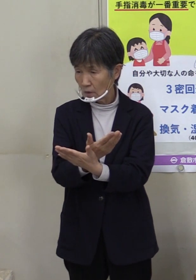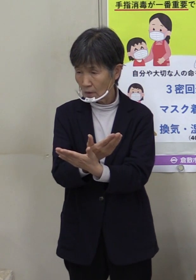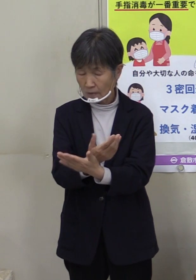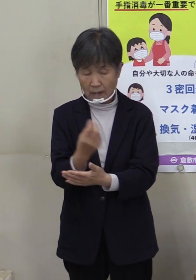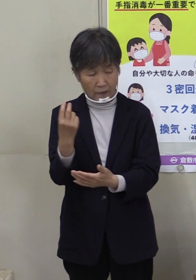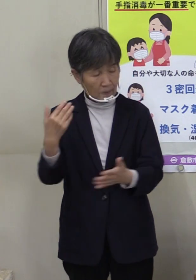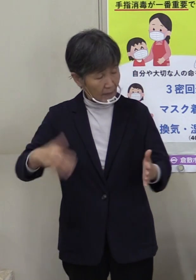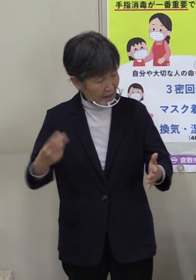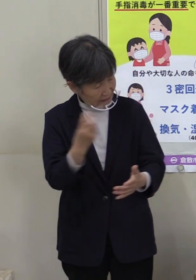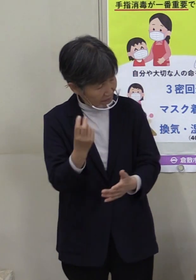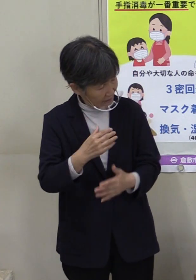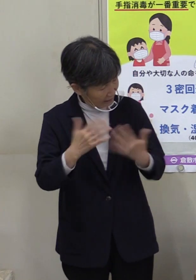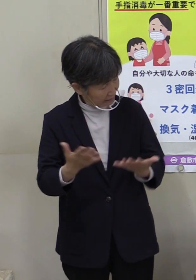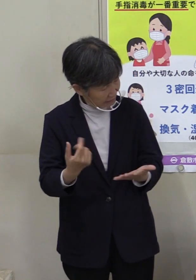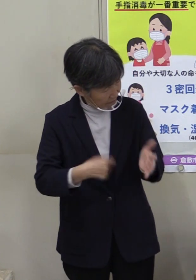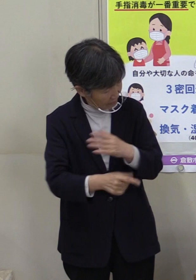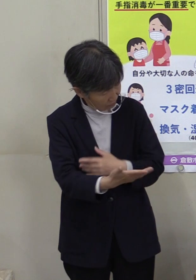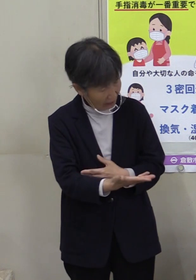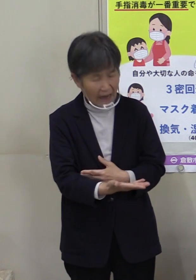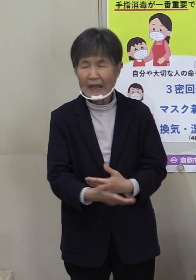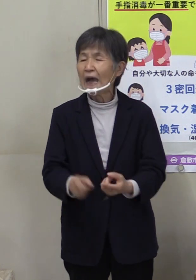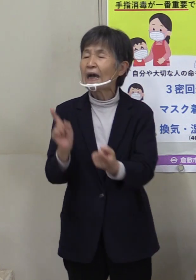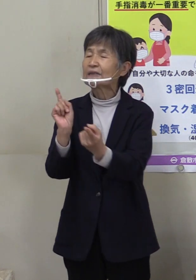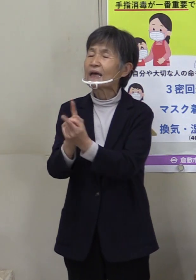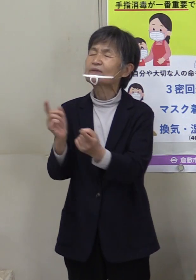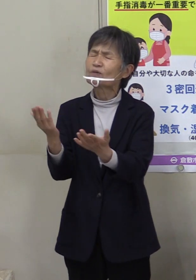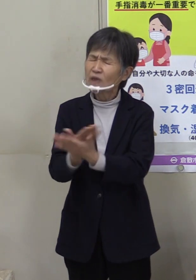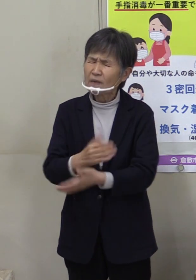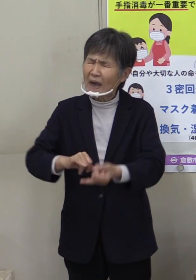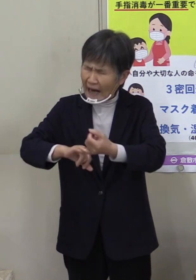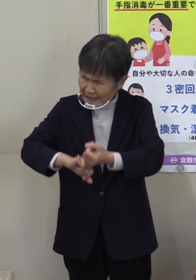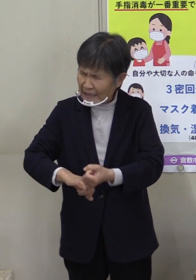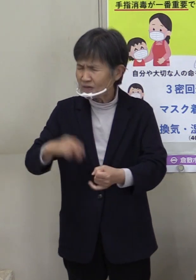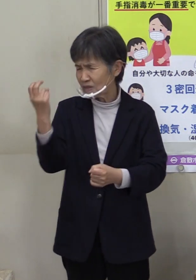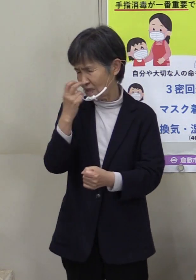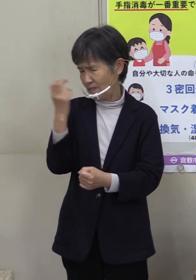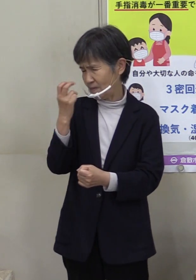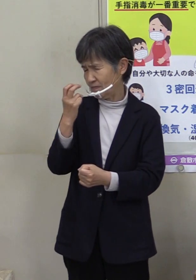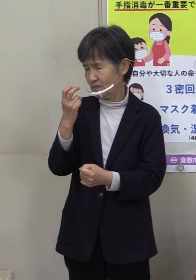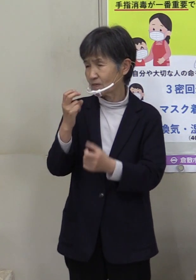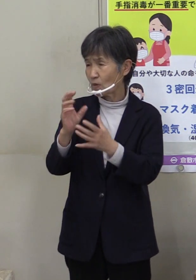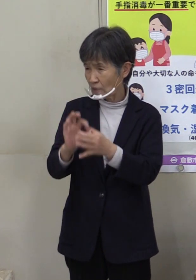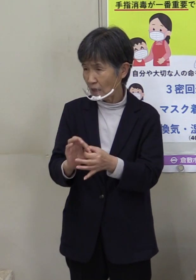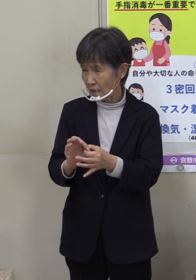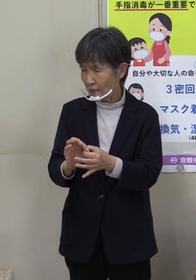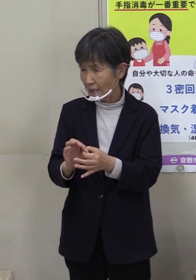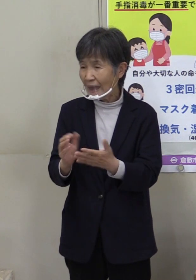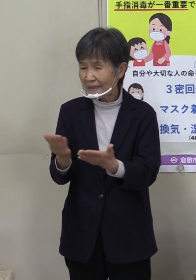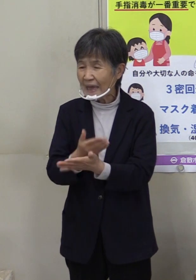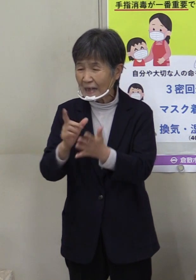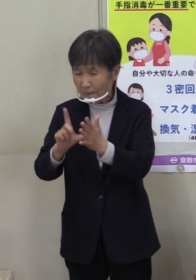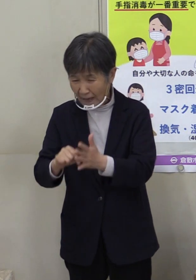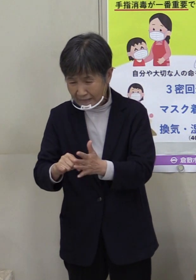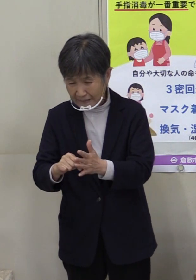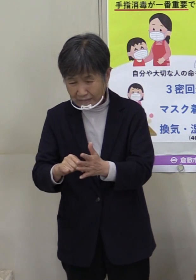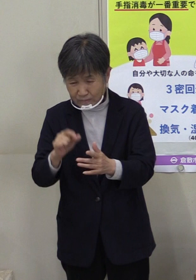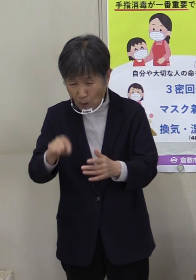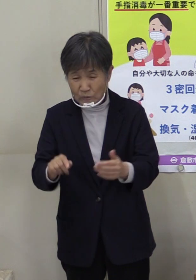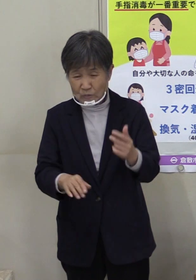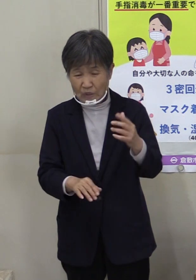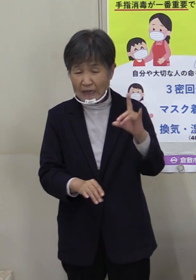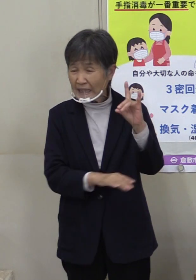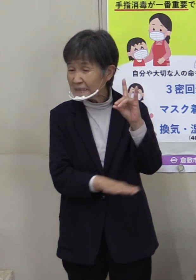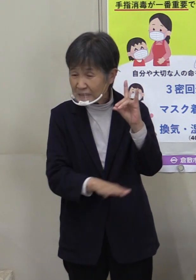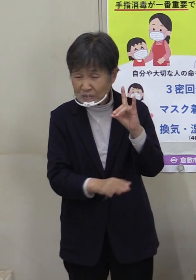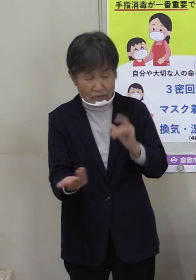ないって 。いえいえ、 調べてる。 対象になれば必ず調べるというのが現状でございますので。 なればって、どういう基準でそれは決まるんですか。